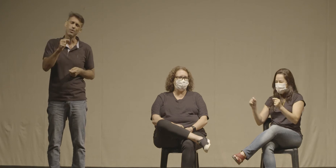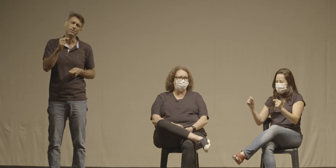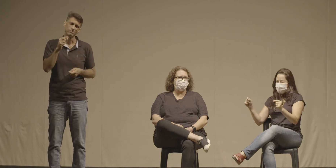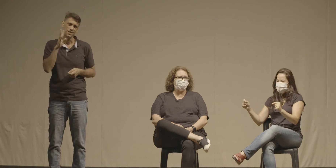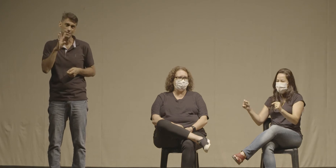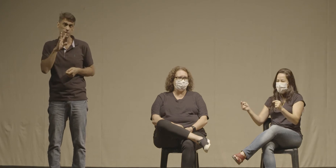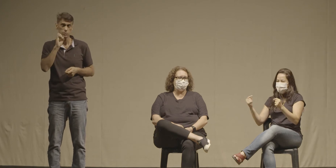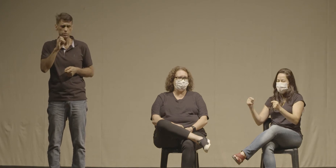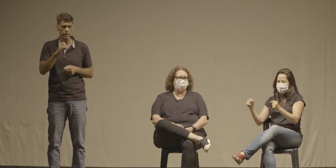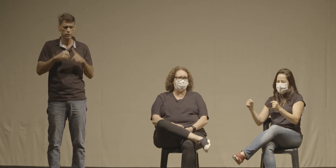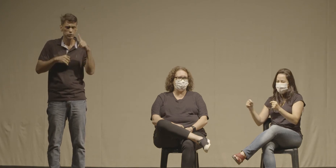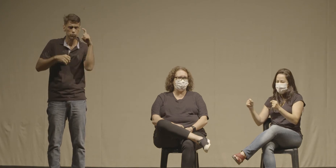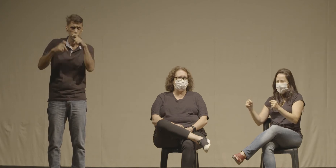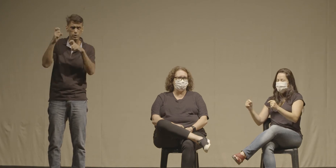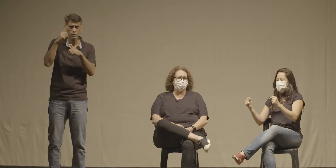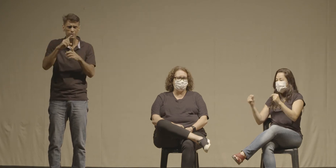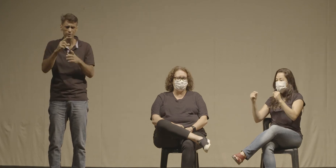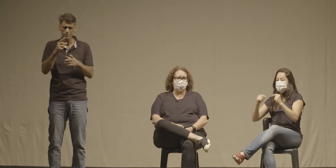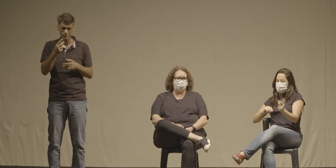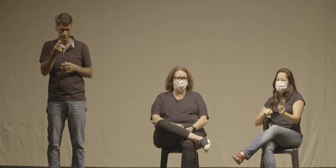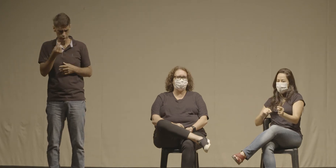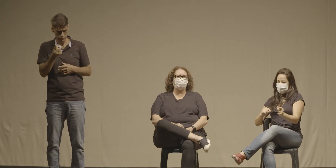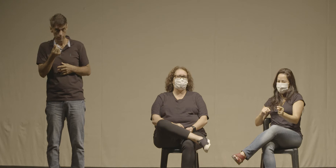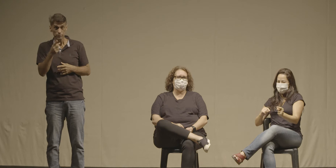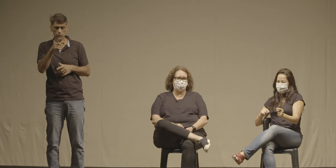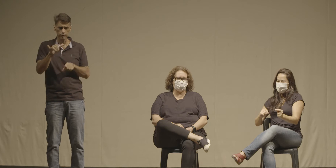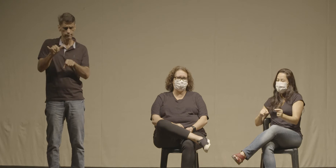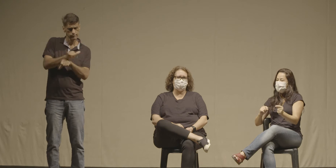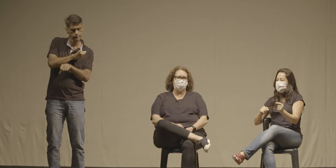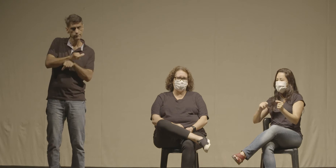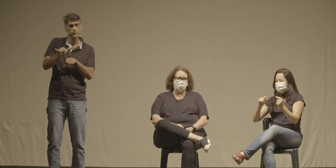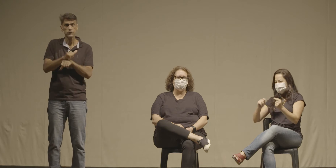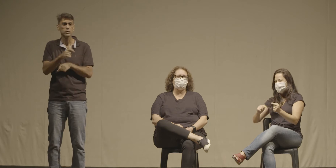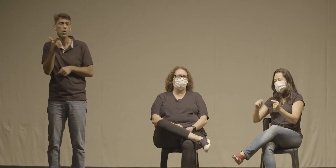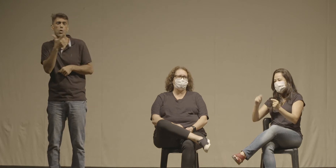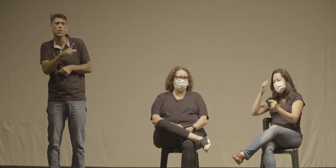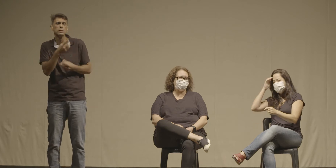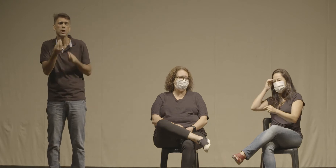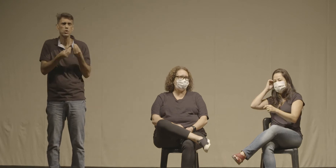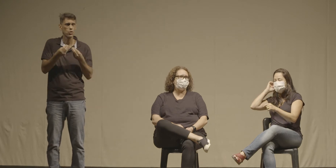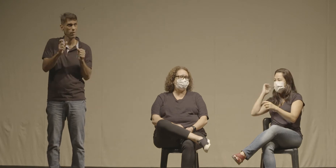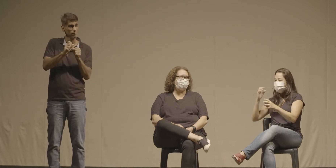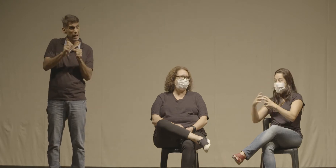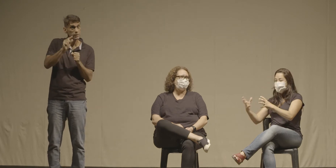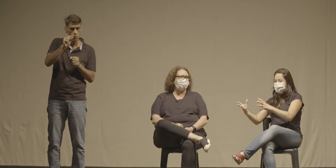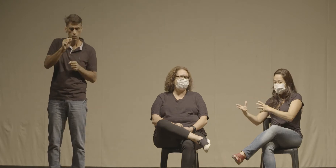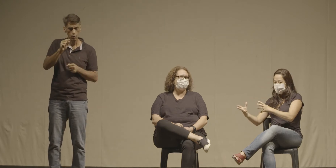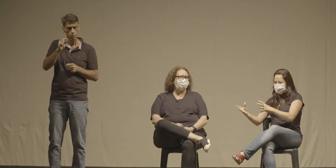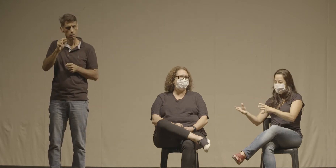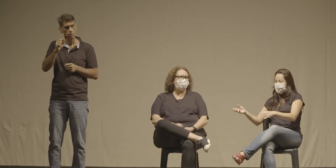vai encontrando as dificuldades do orçamento, você vai arrumando soluções para resolver o que criativamente